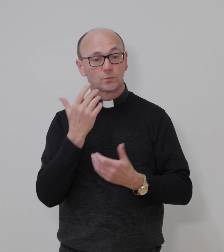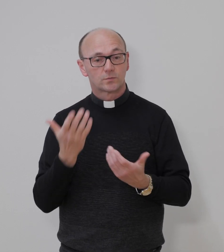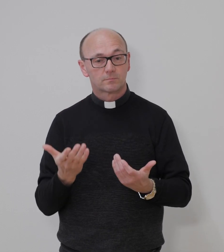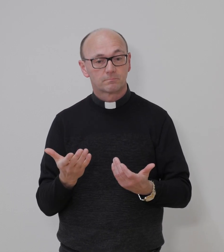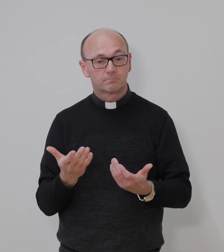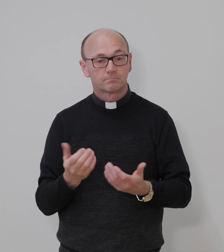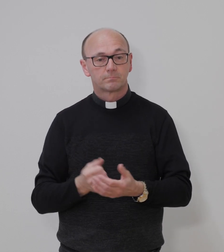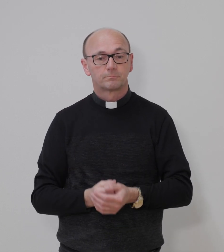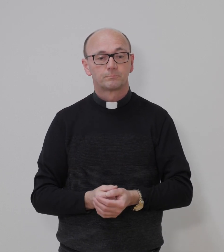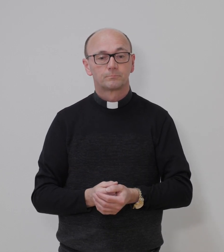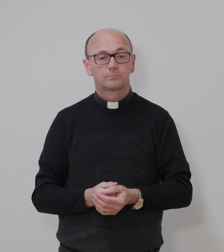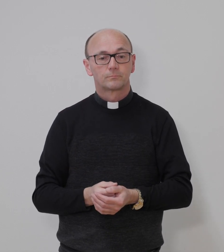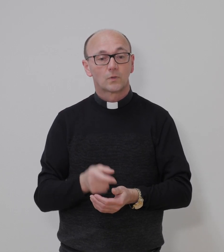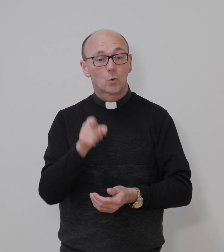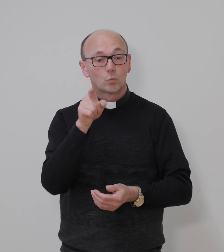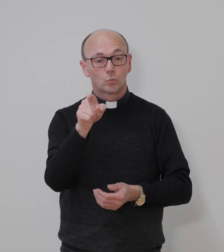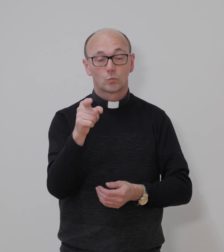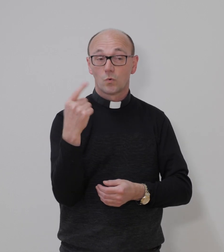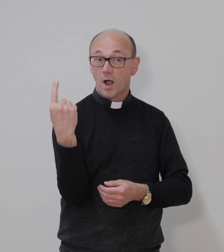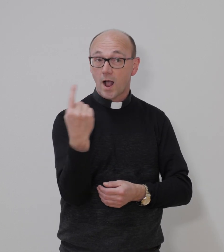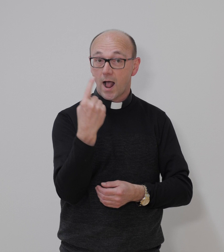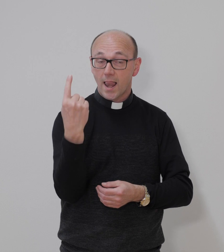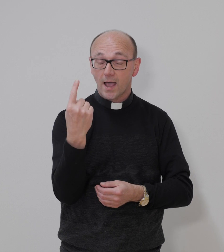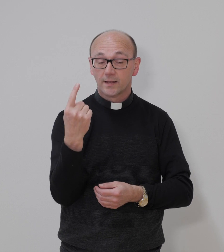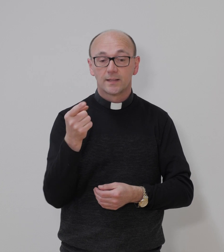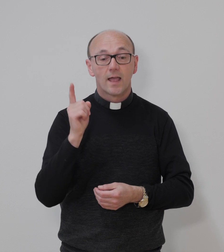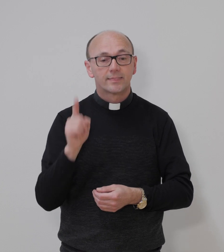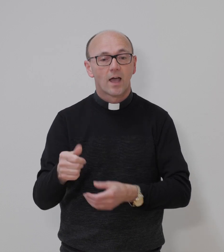zu tragen, aller Sünden